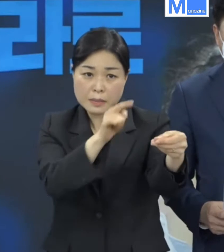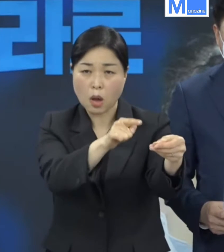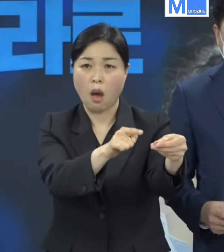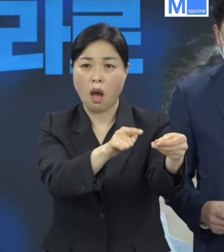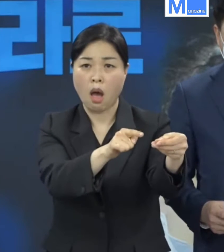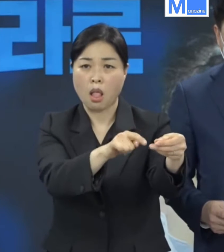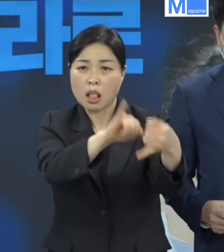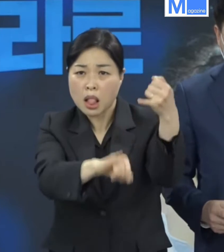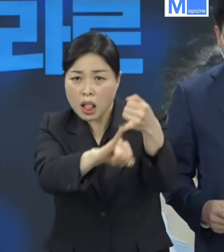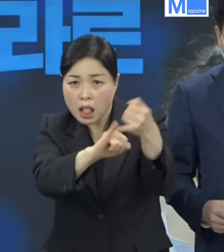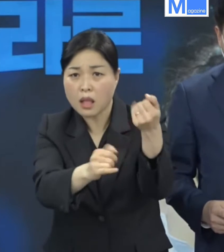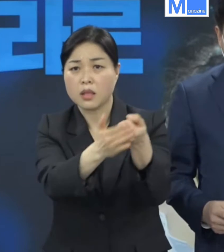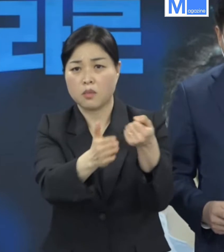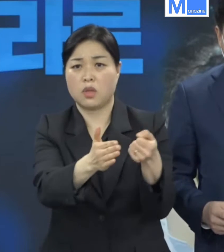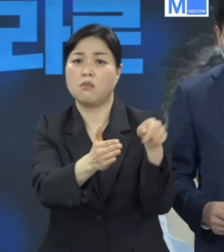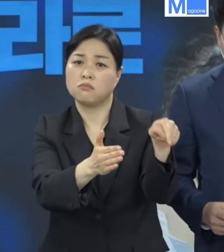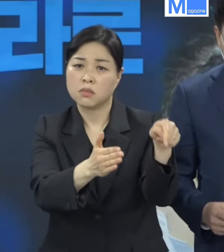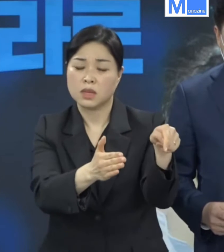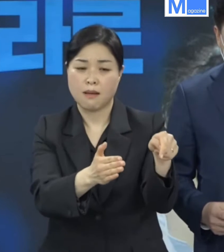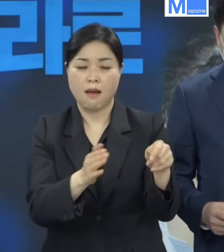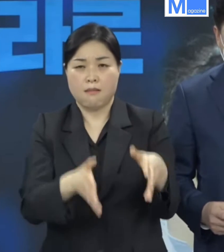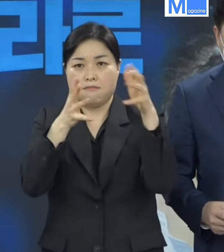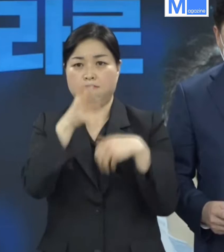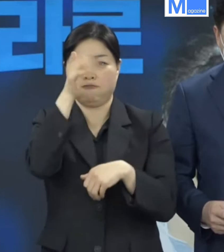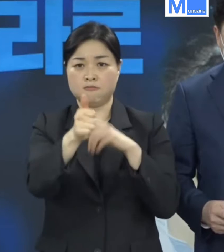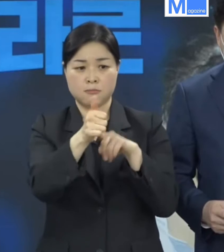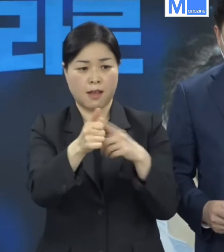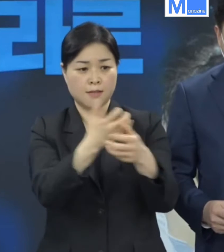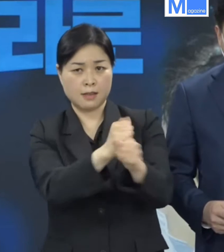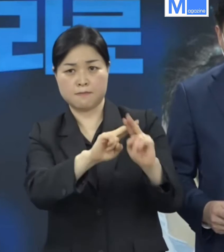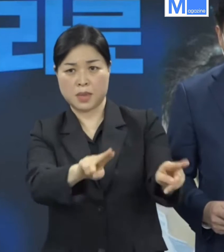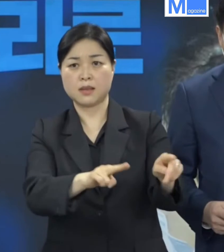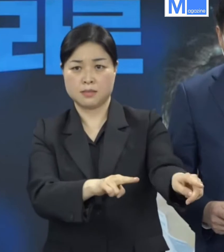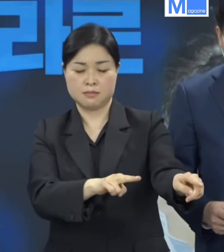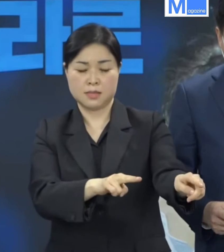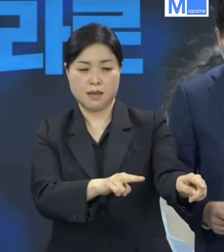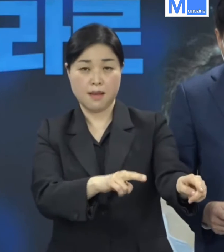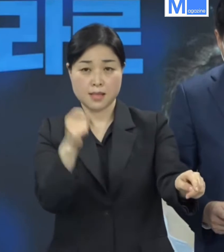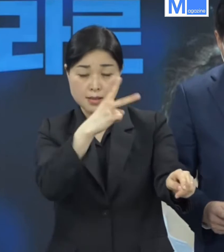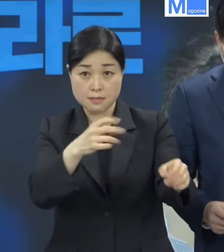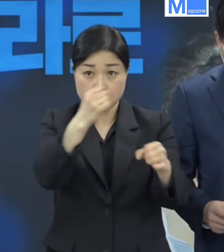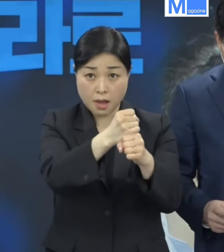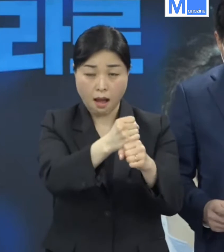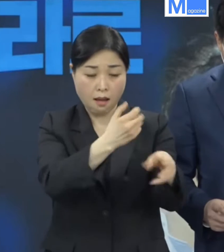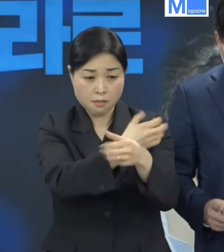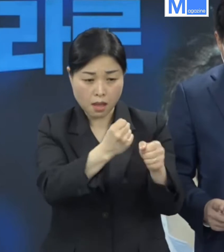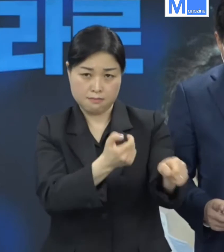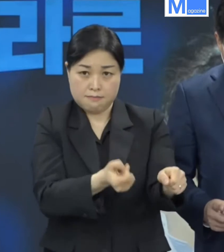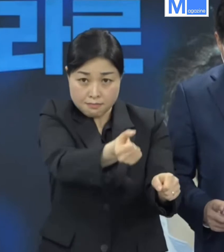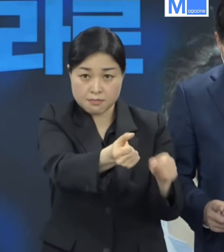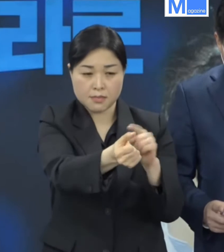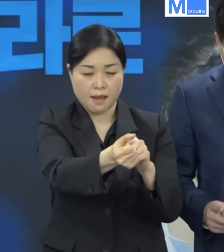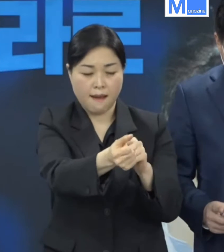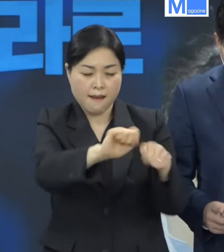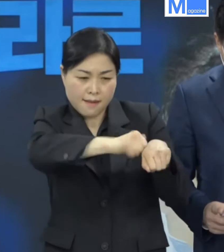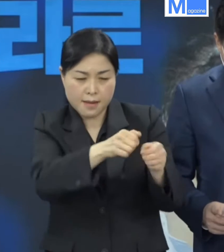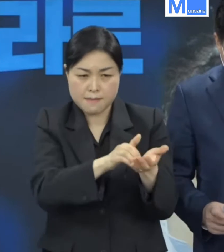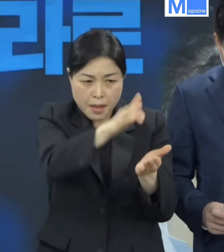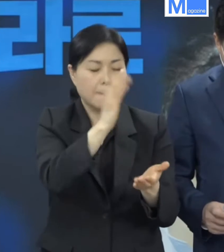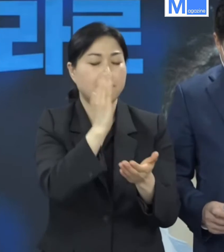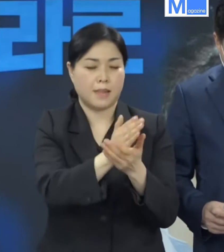임차 상인에 대해서 건물주가 마음대로 계약 해지, 갱신 거절, 강제 퇴거 조치를 할 수 없도록 하겠습니다.